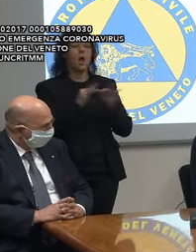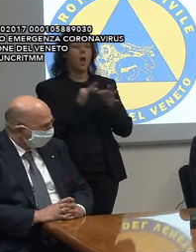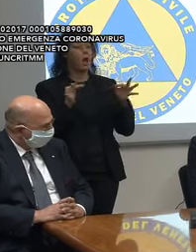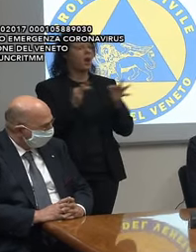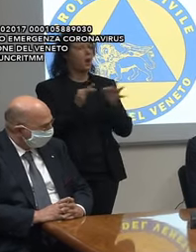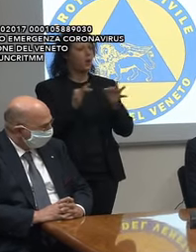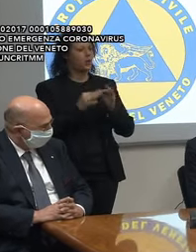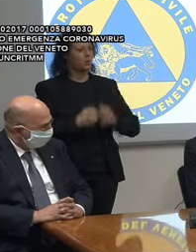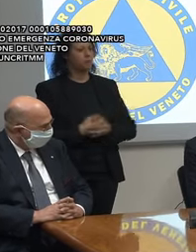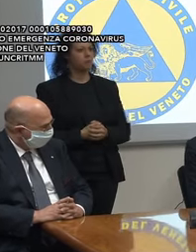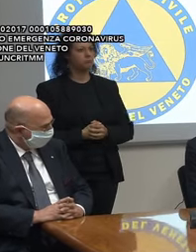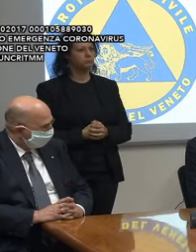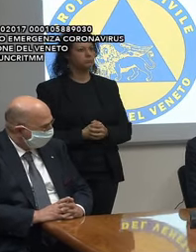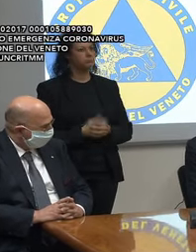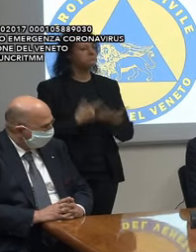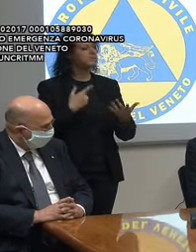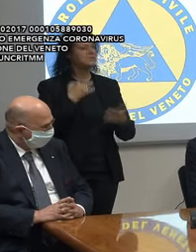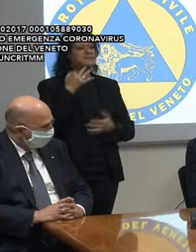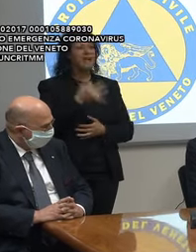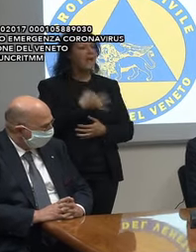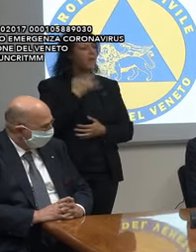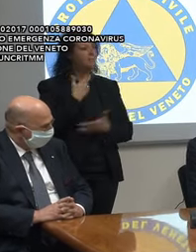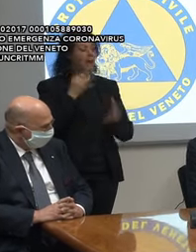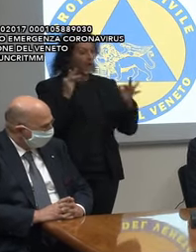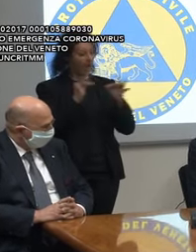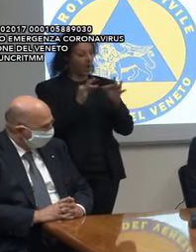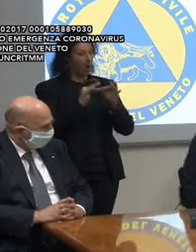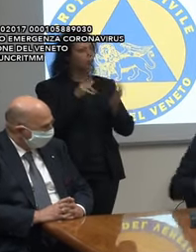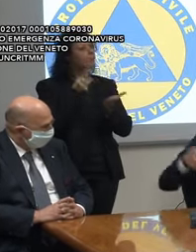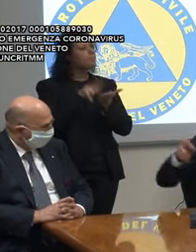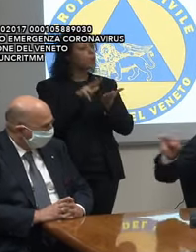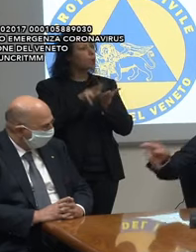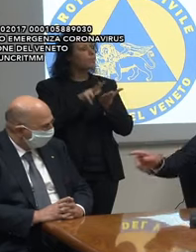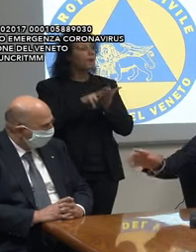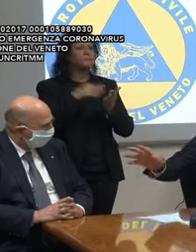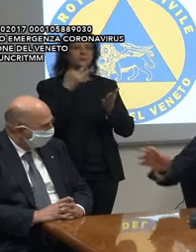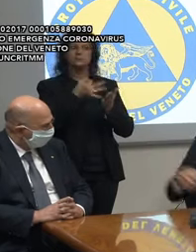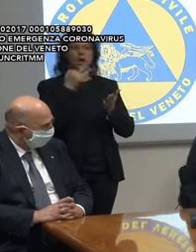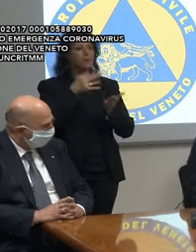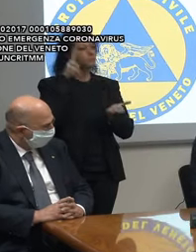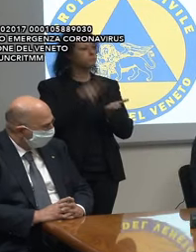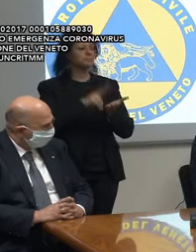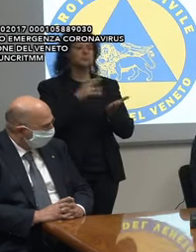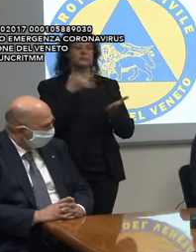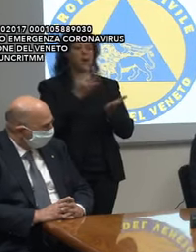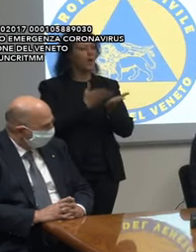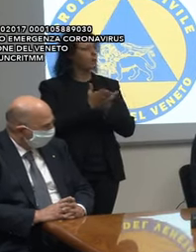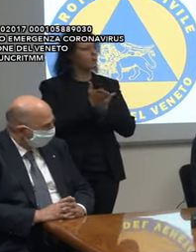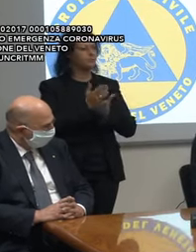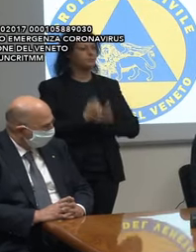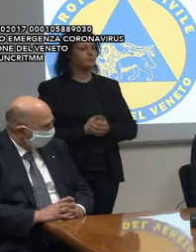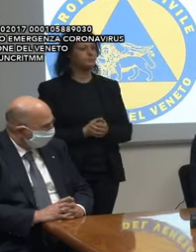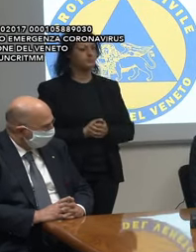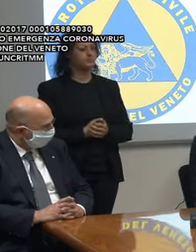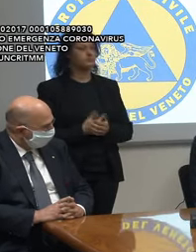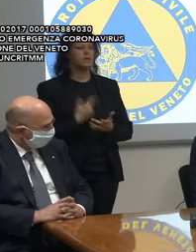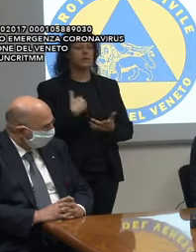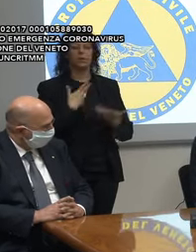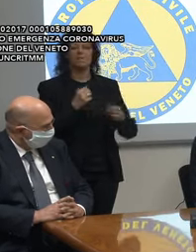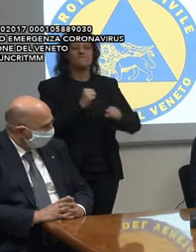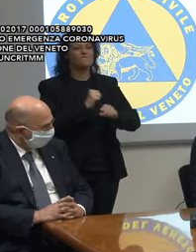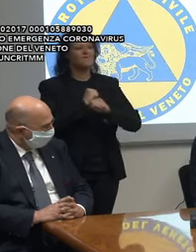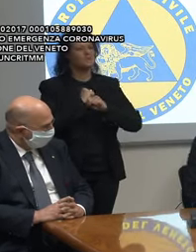che, compreso con il governatore, sono stati mantenuti fino all'ultimo. Luciano Floro, stessa cosa. Per cui ho fiducia cieca